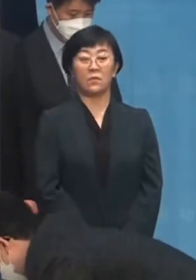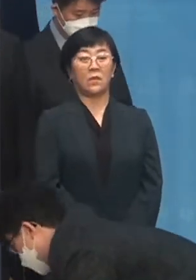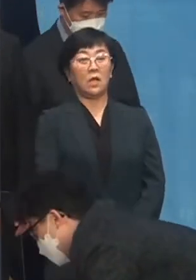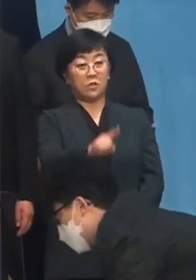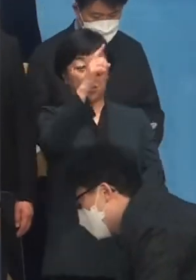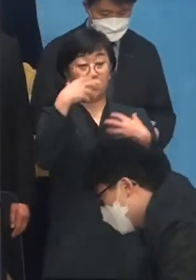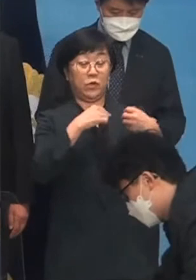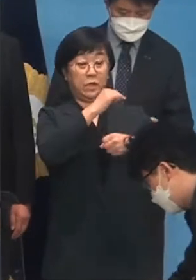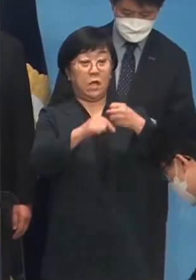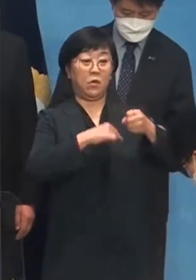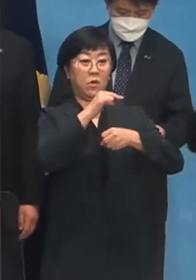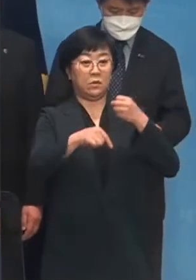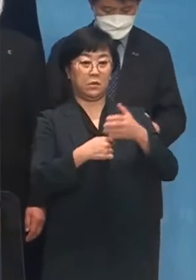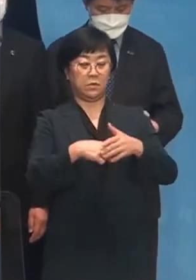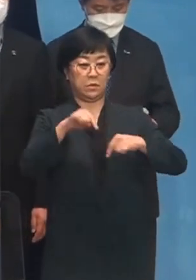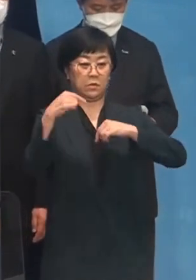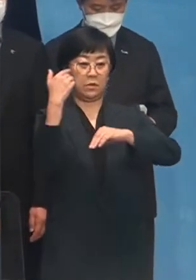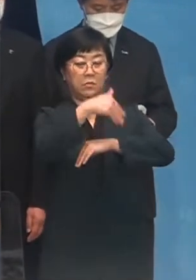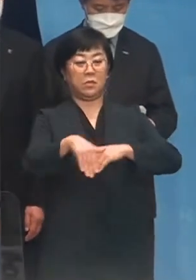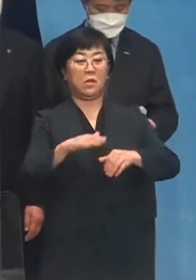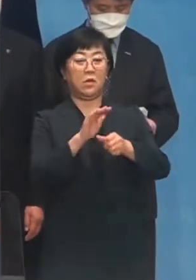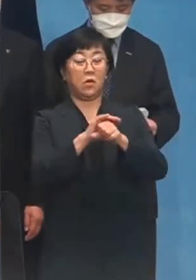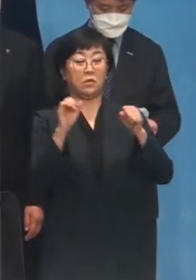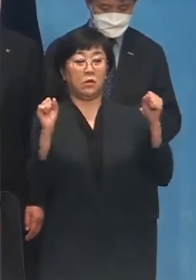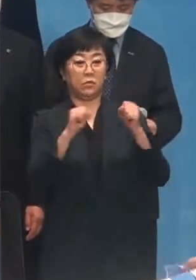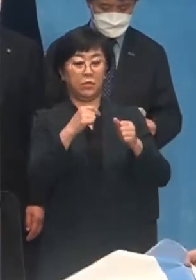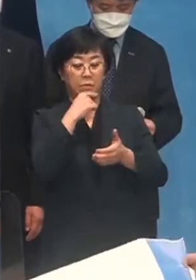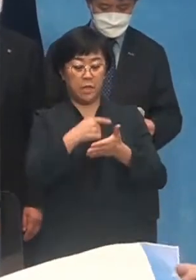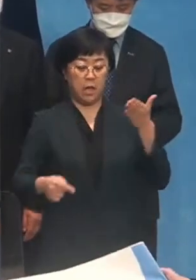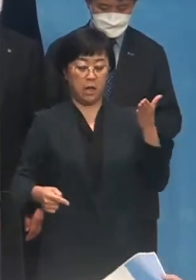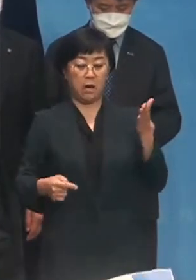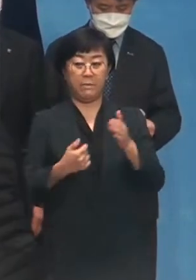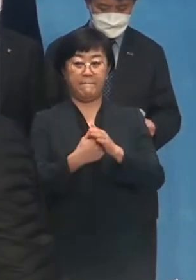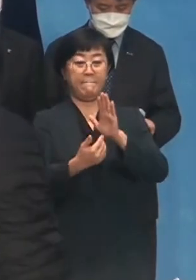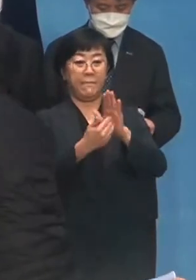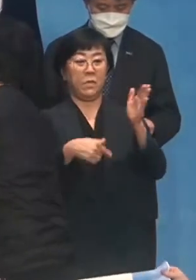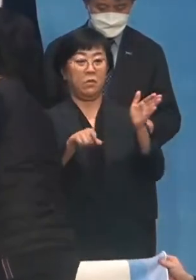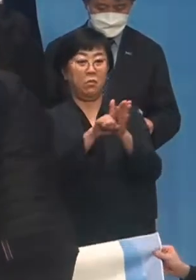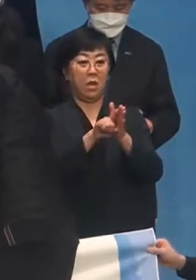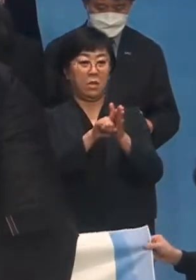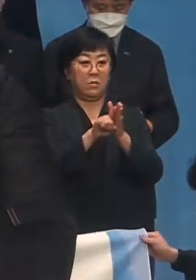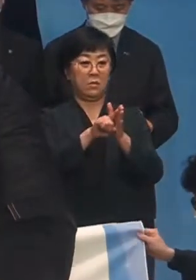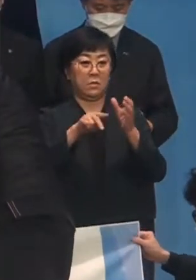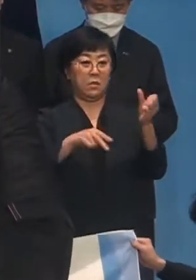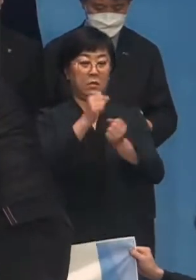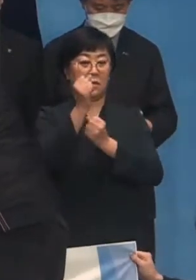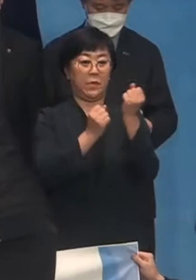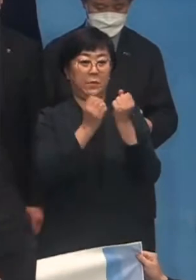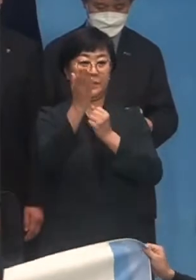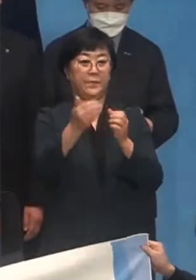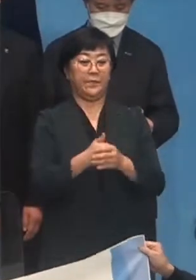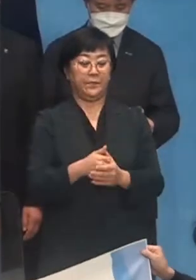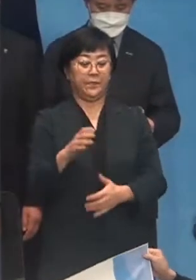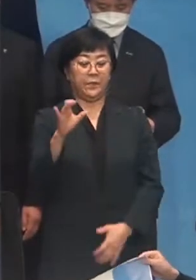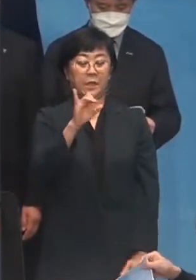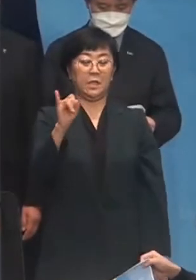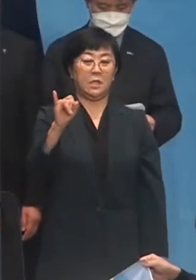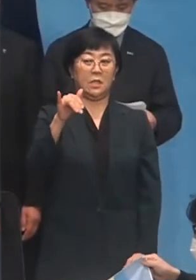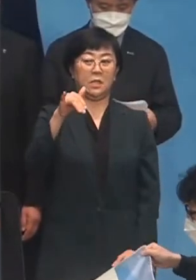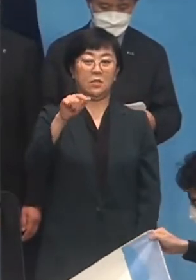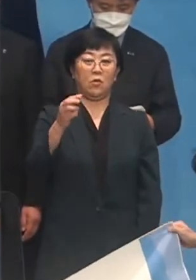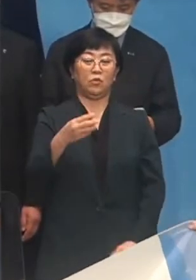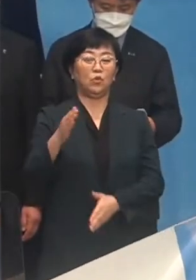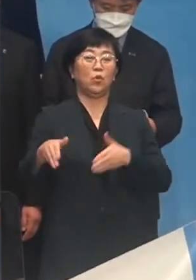정부의 탈원전 정책에 따라 경상북도 피해 대책 마련 촉구 기자회견을 하겠습니다. 저는 이철우